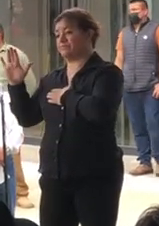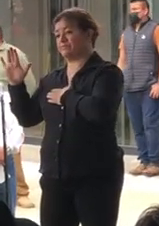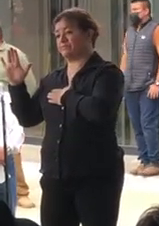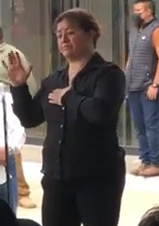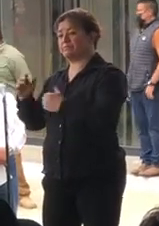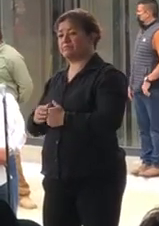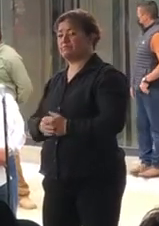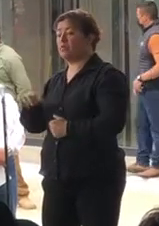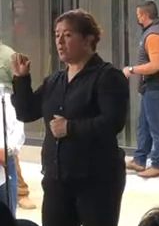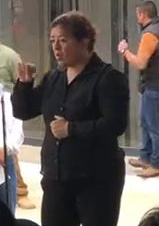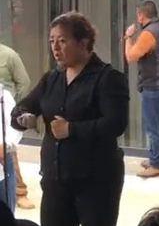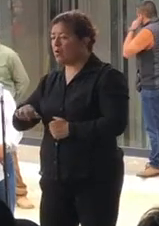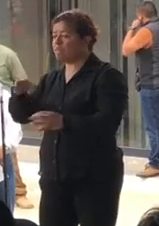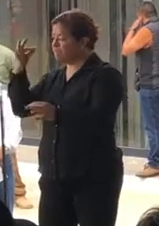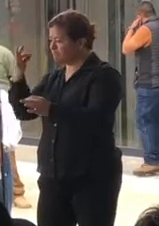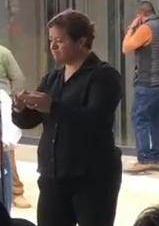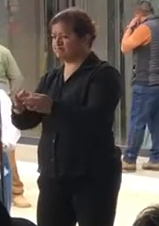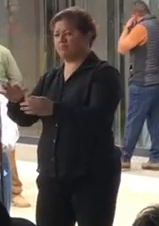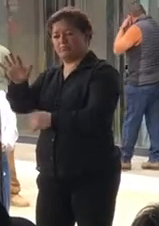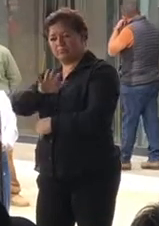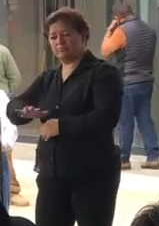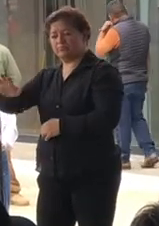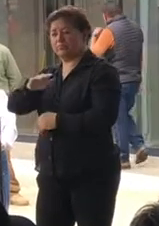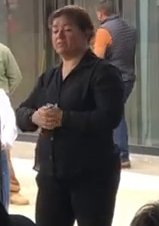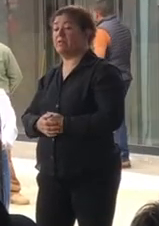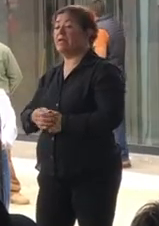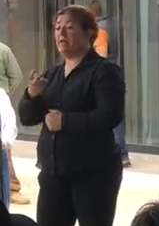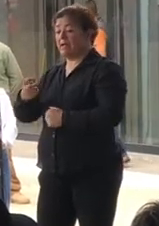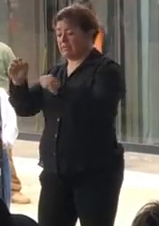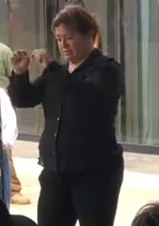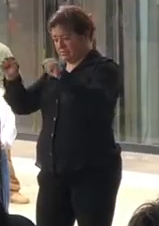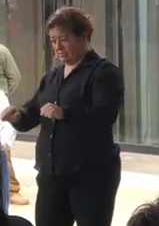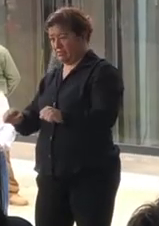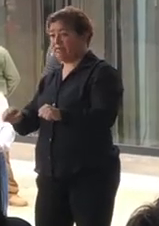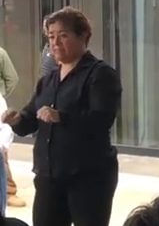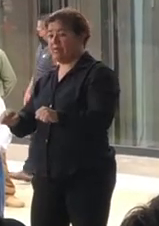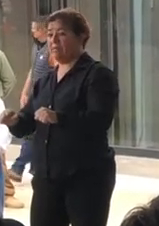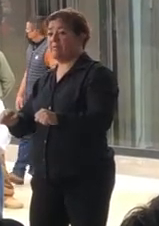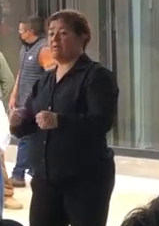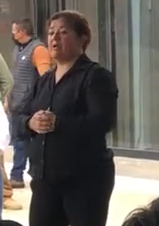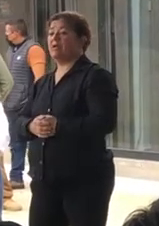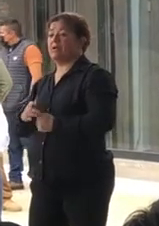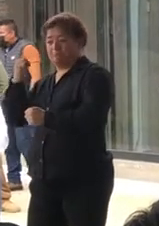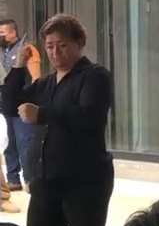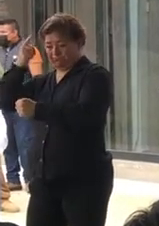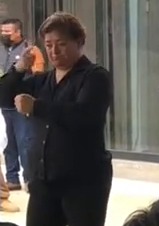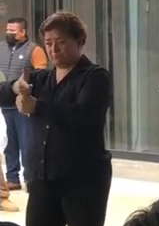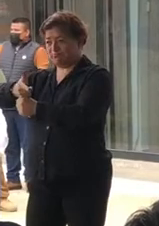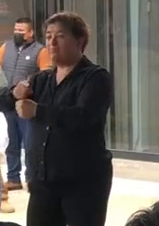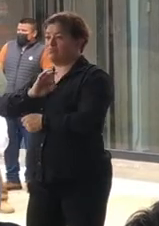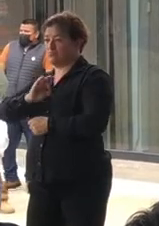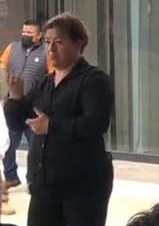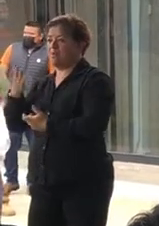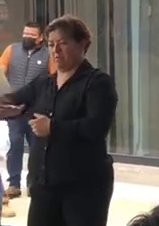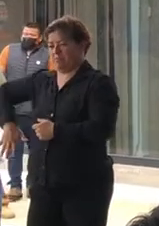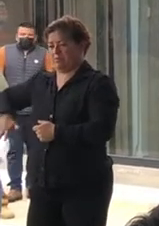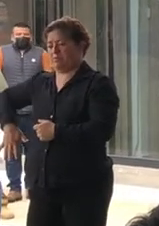cumplirle a nuestra sociedad gracias a este sistema podremos detectar lo dijo ya el